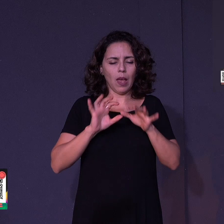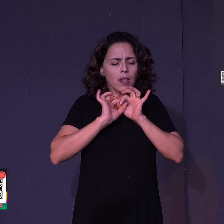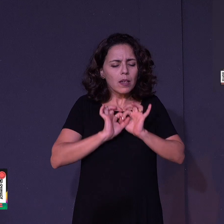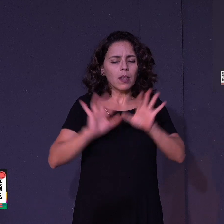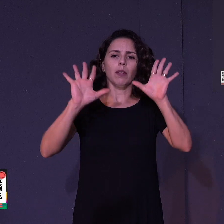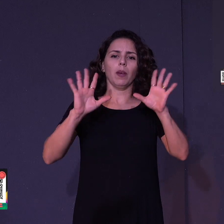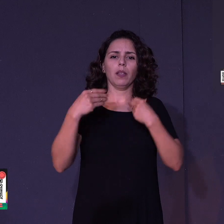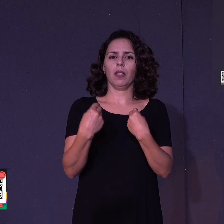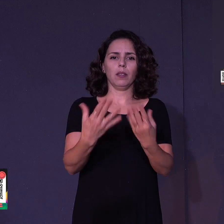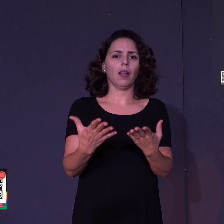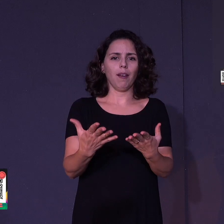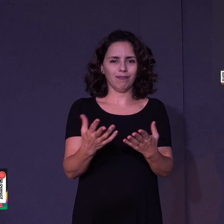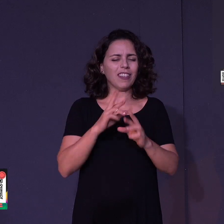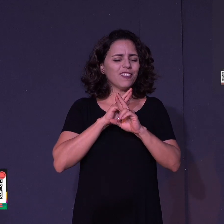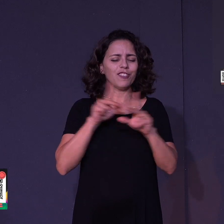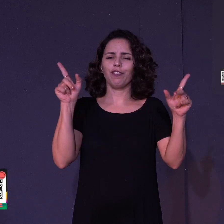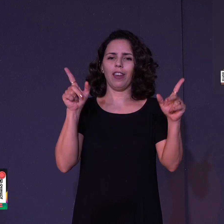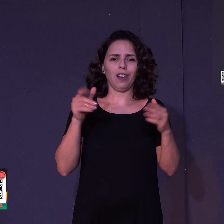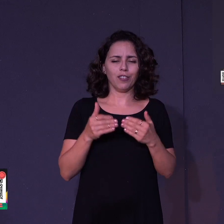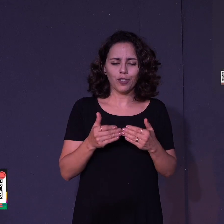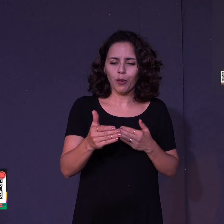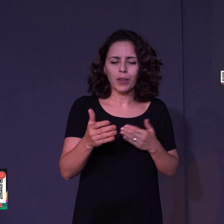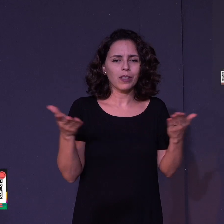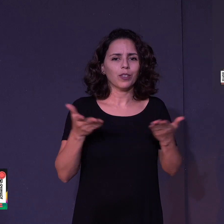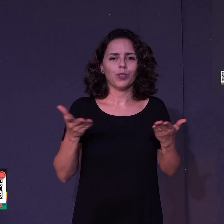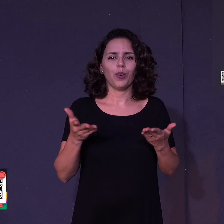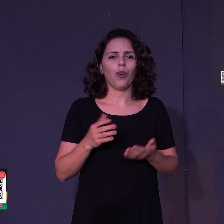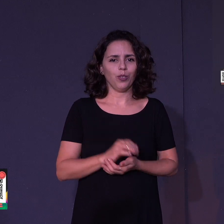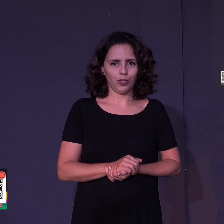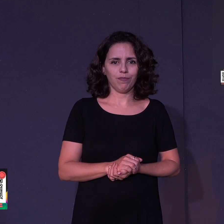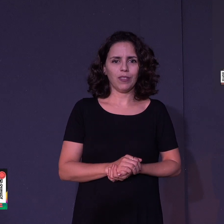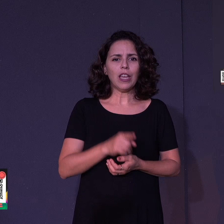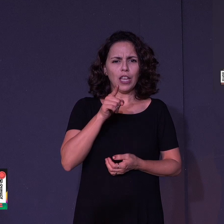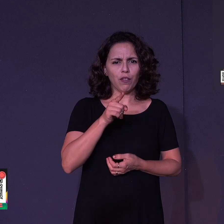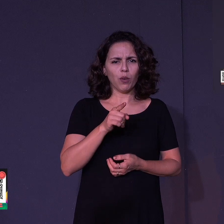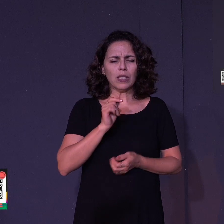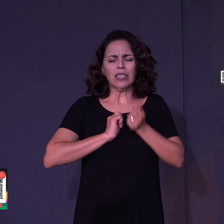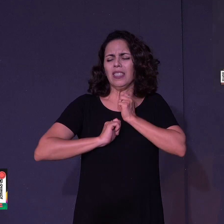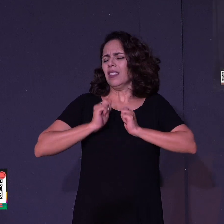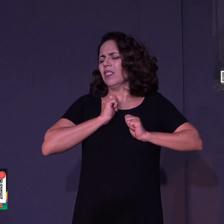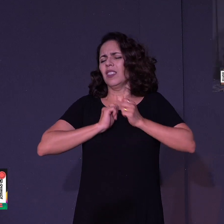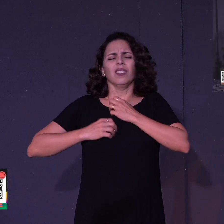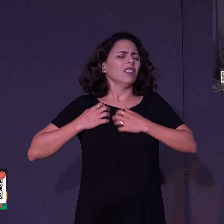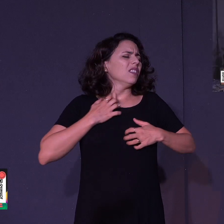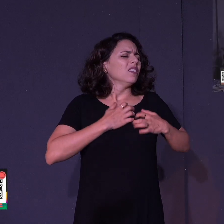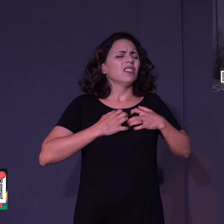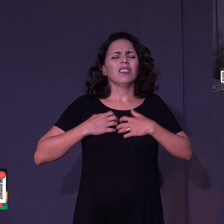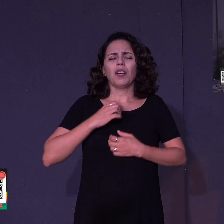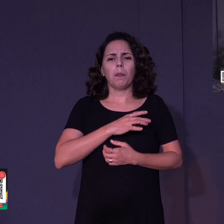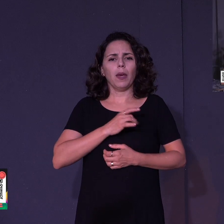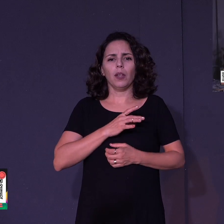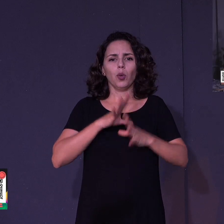diferença na sua vida a partir de hoje, que vai libertar a você da sua aflição, do seu medo e da sua angústia. Quem sabe você chegou aqui nessa